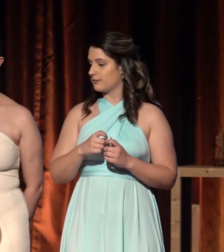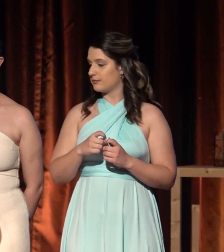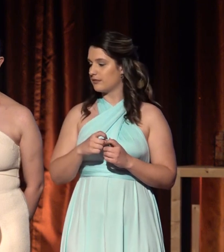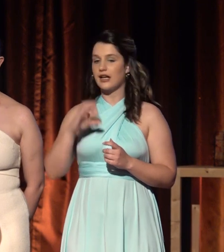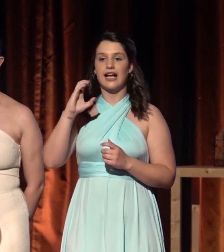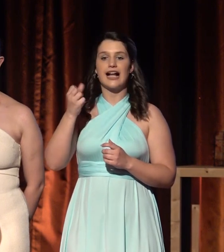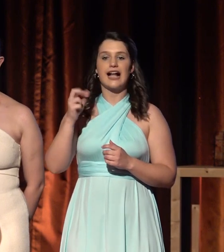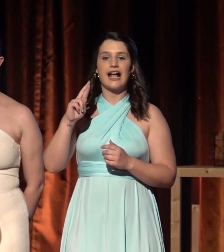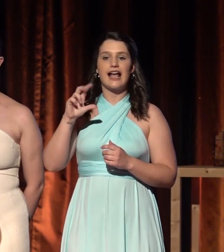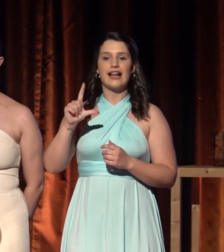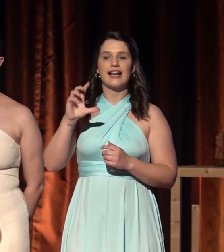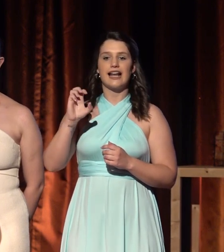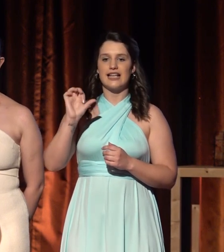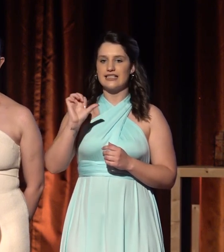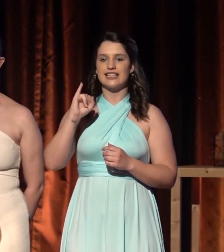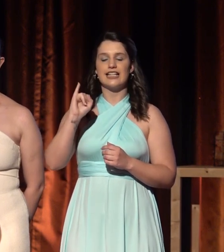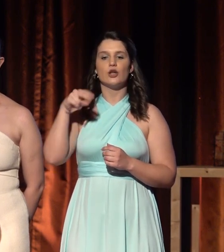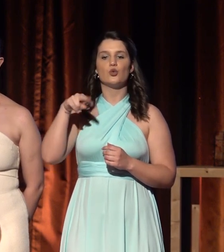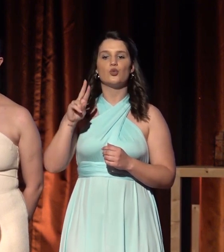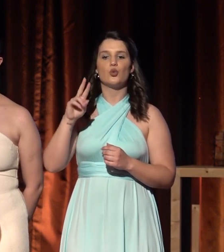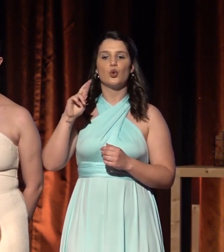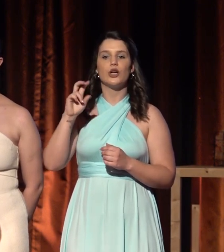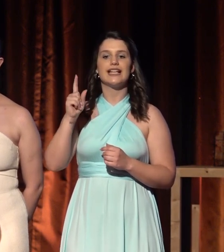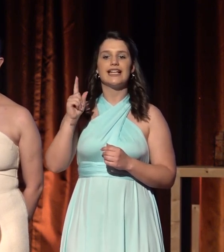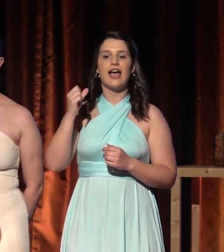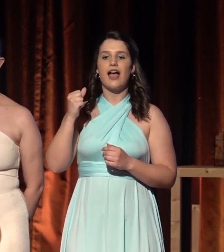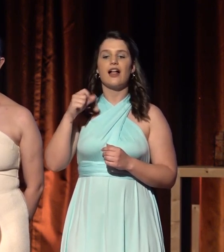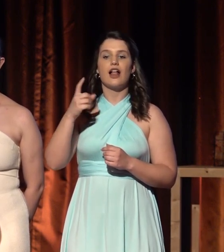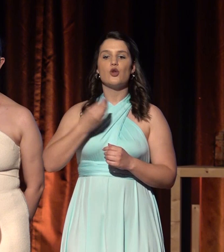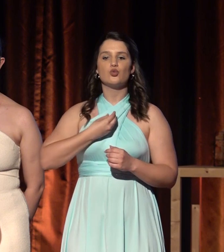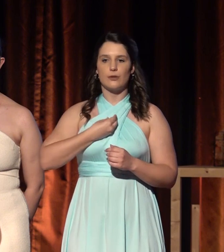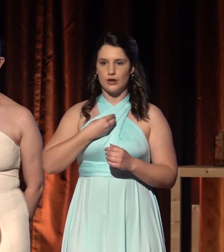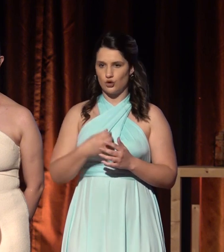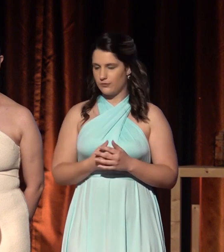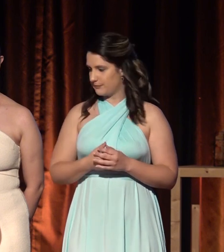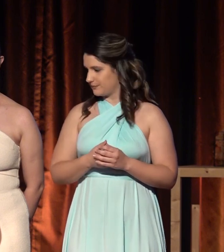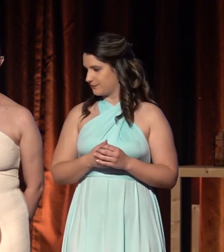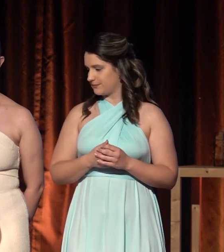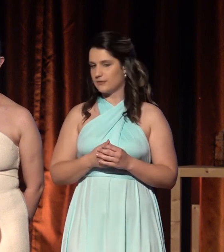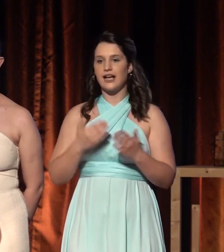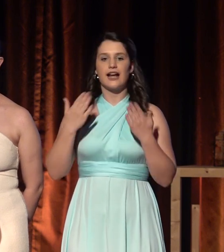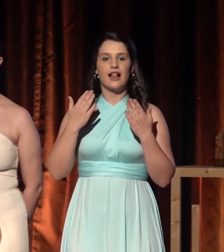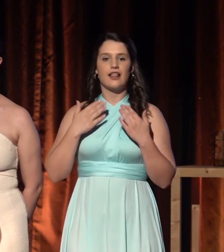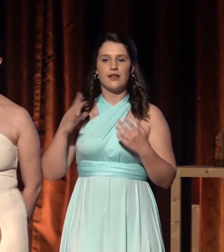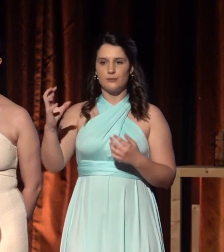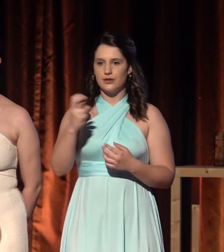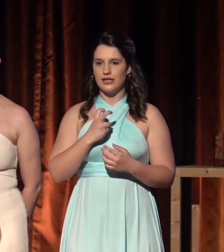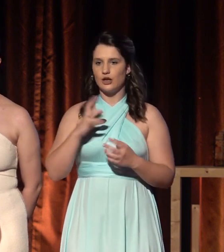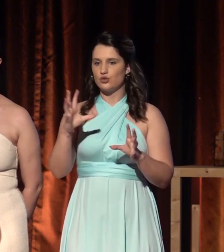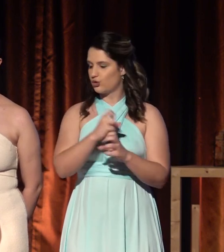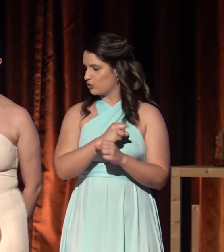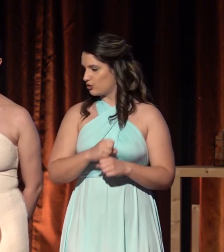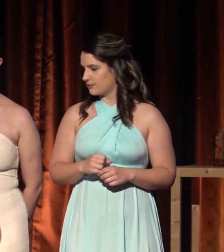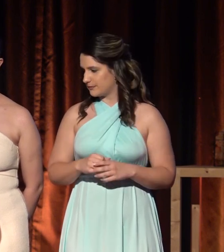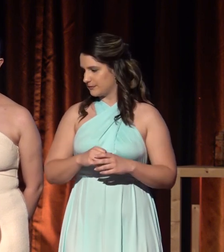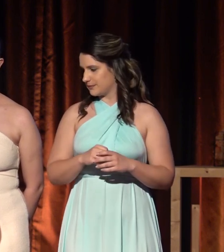senyor Carles Añó Luna, i Núria Marco, regidora d'Educació. Gràcies per haver vingut a acompanyar-nos a l'acte de graduació